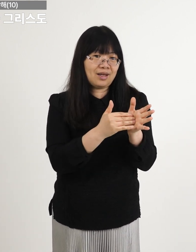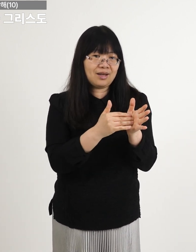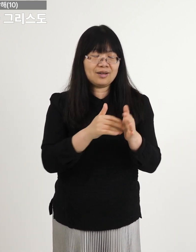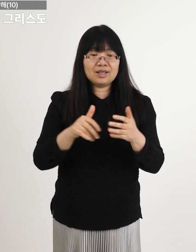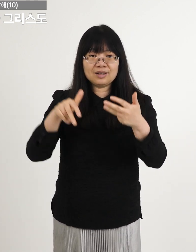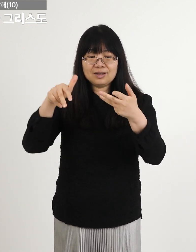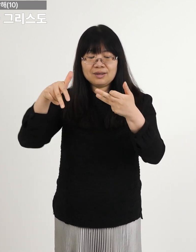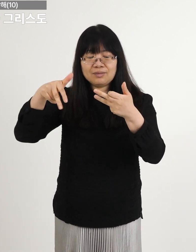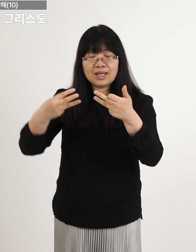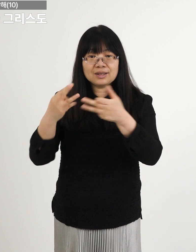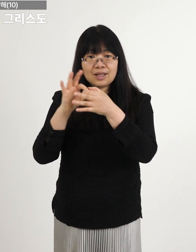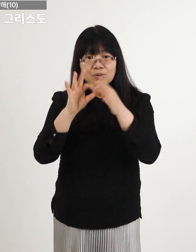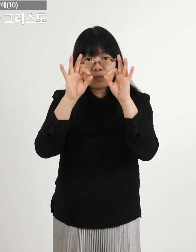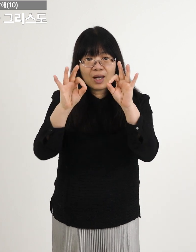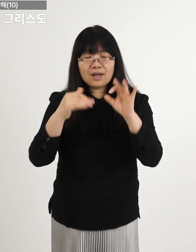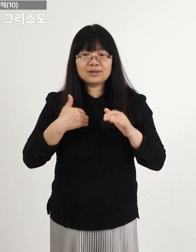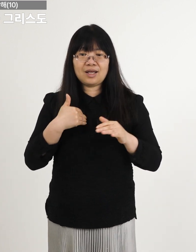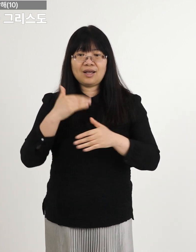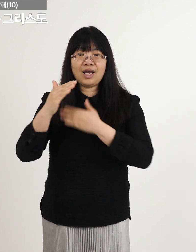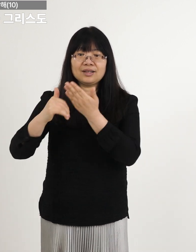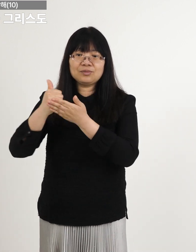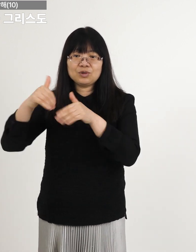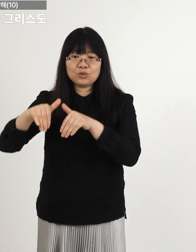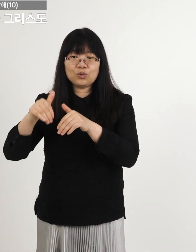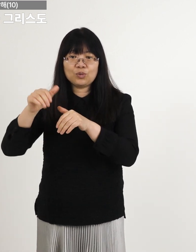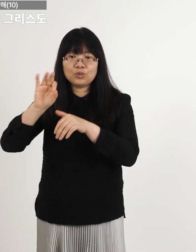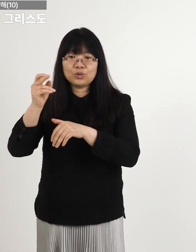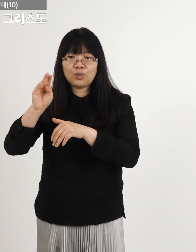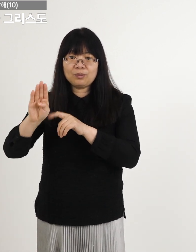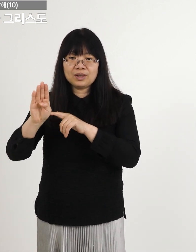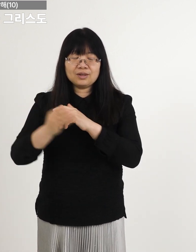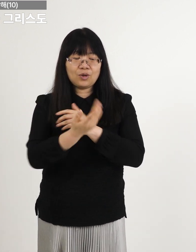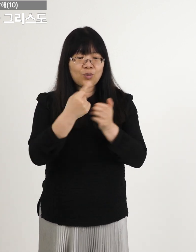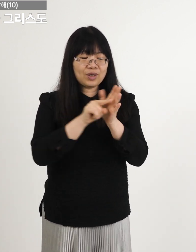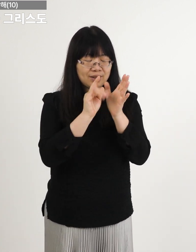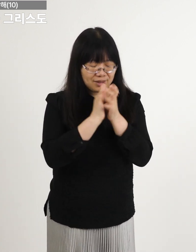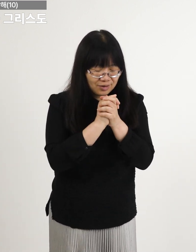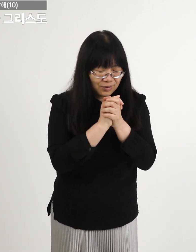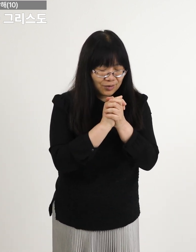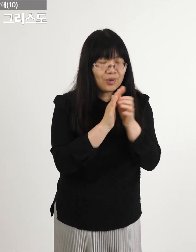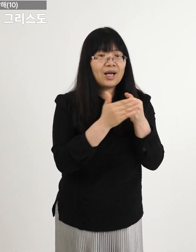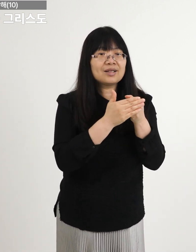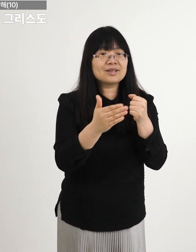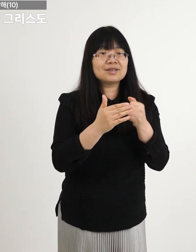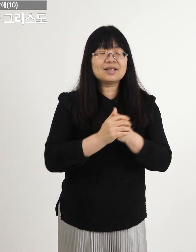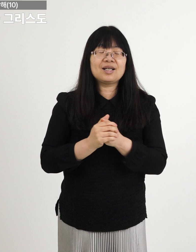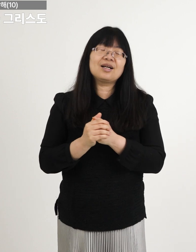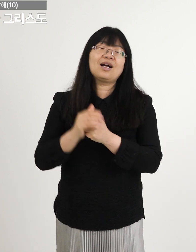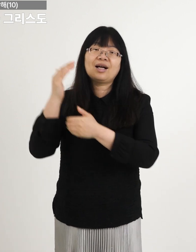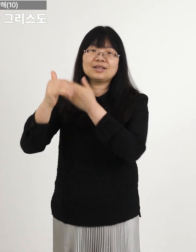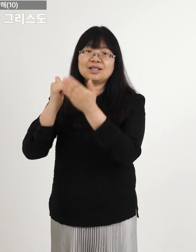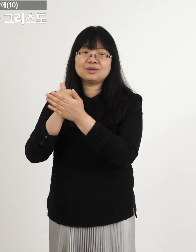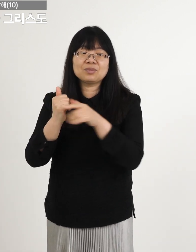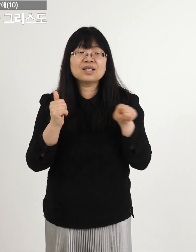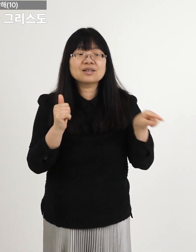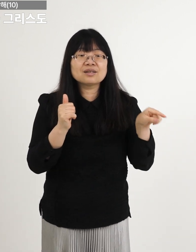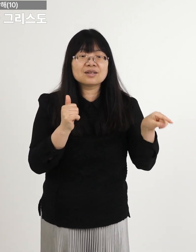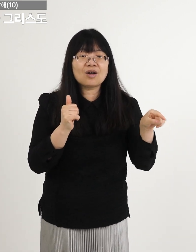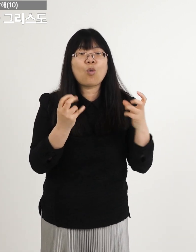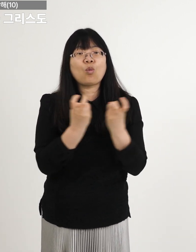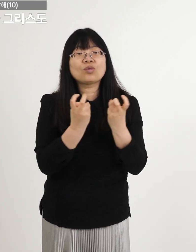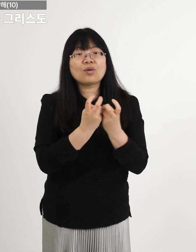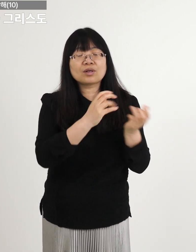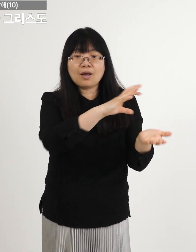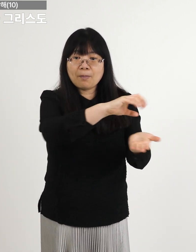봅니다. 내 종 욥이 너희를 위하여 기도할 것인즉 내가 그를 어떻게